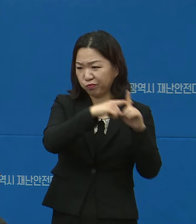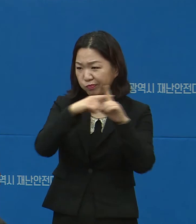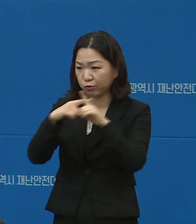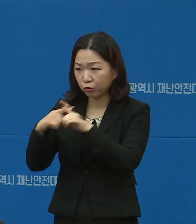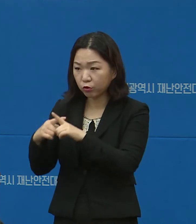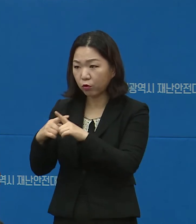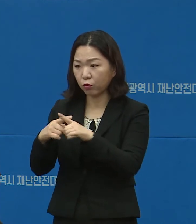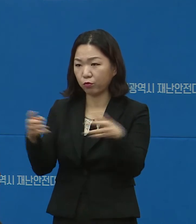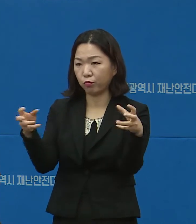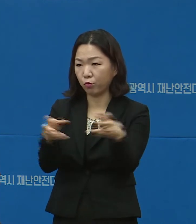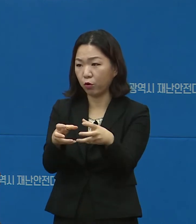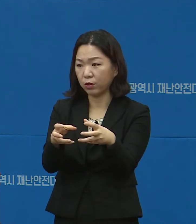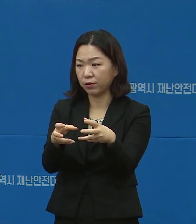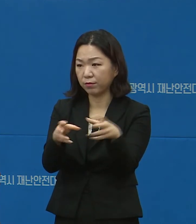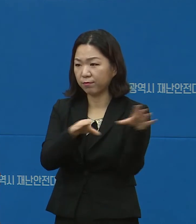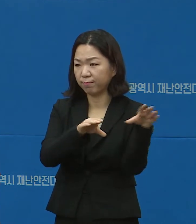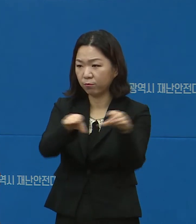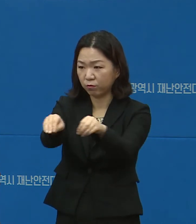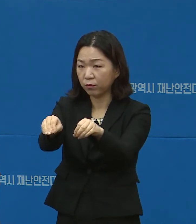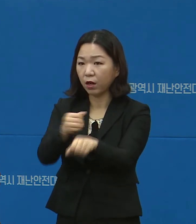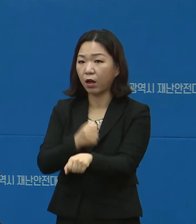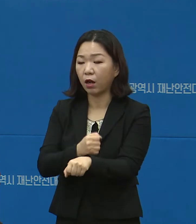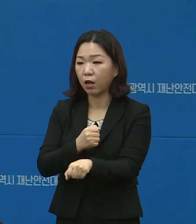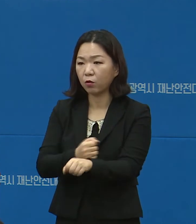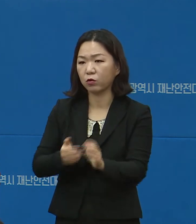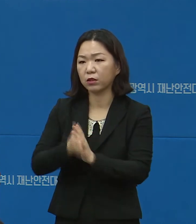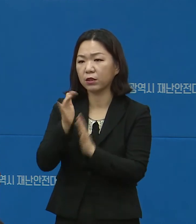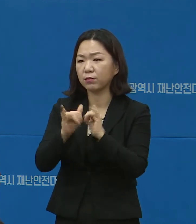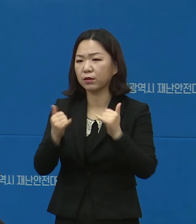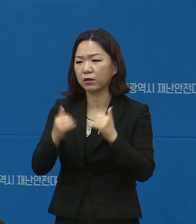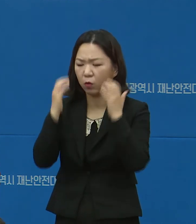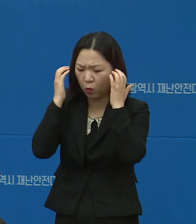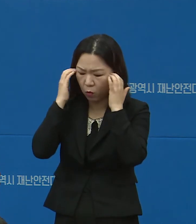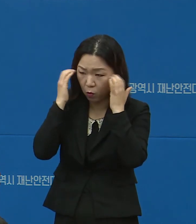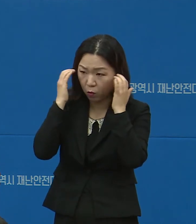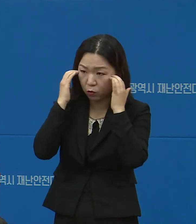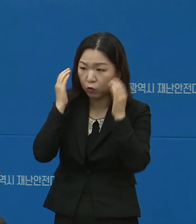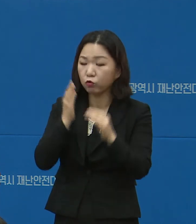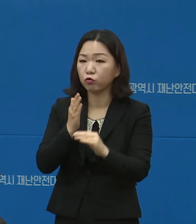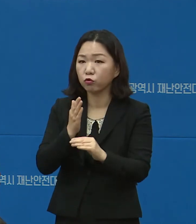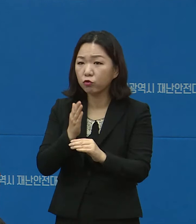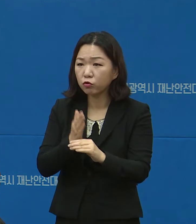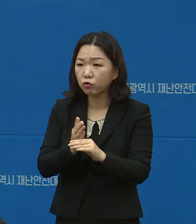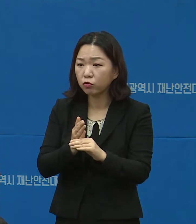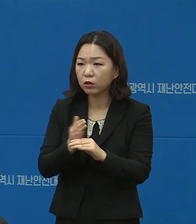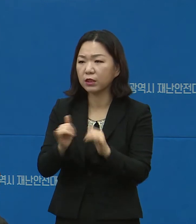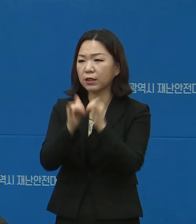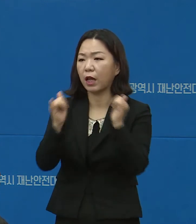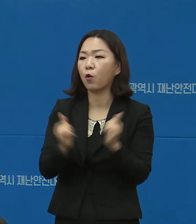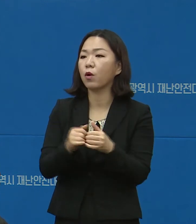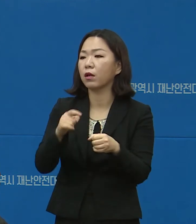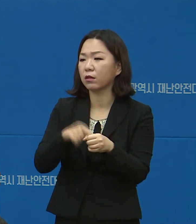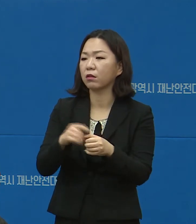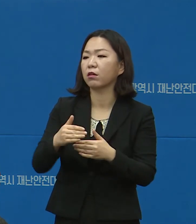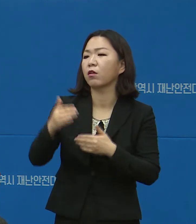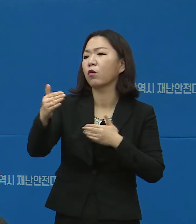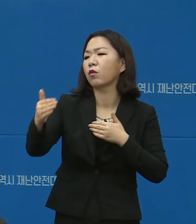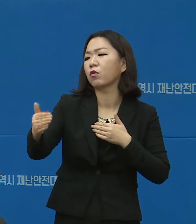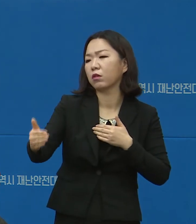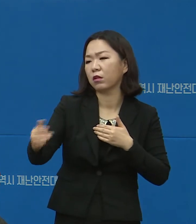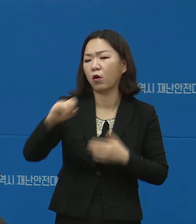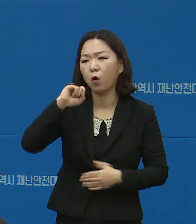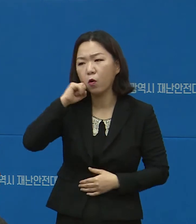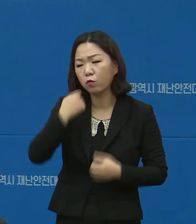모임을 자제해 주시고 시민들께서 고통스럽게 하고 계시는 사회적 거리두기,